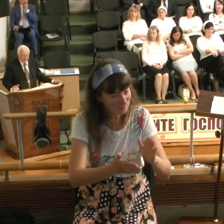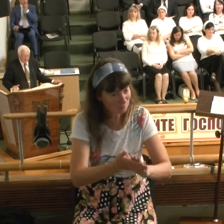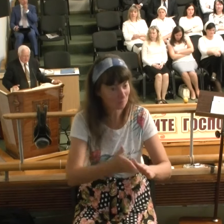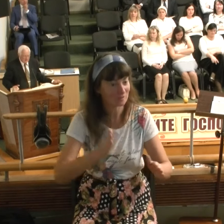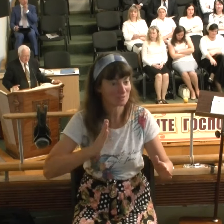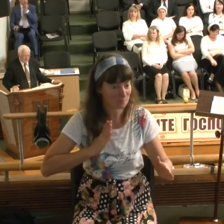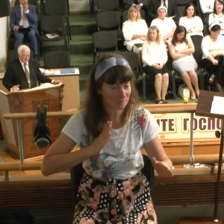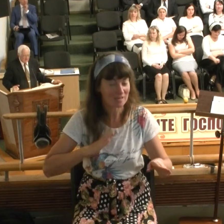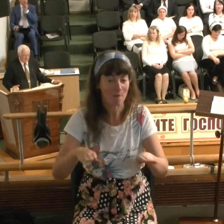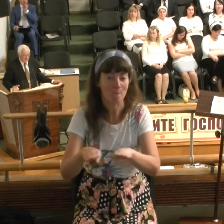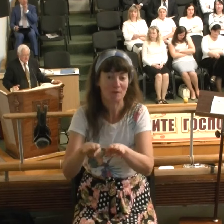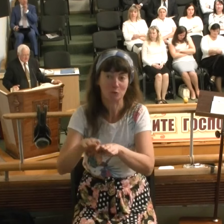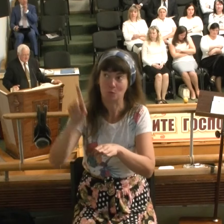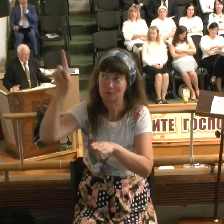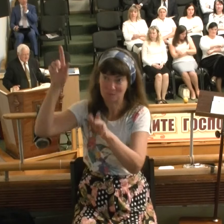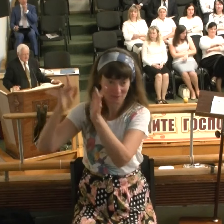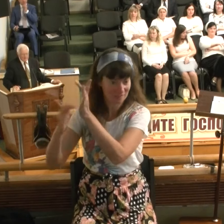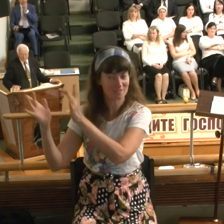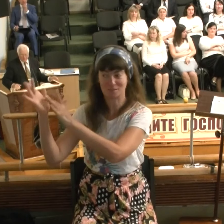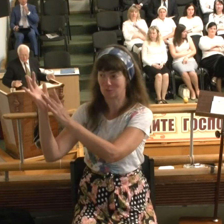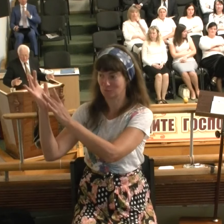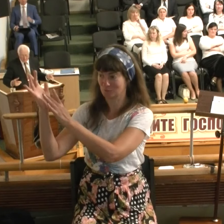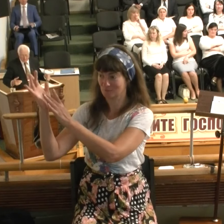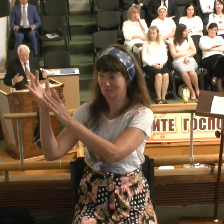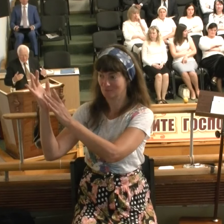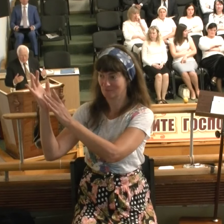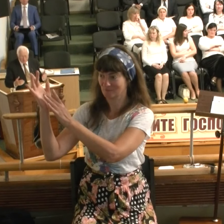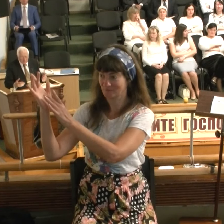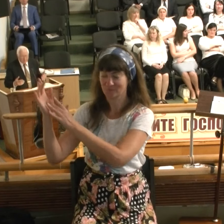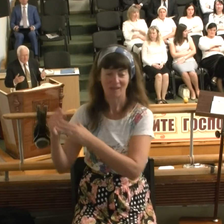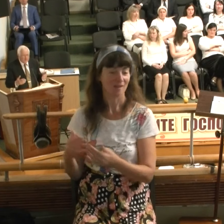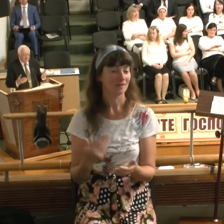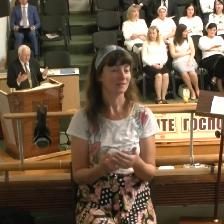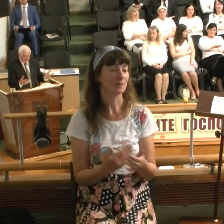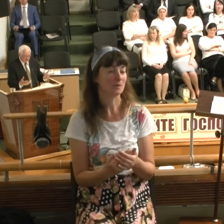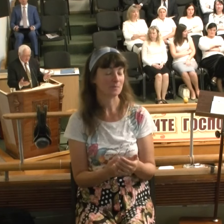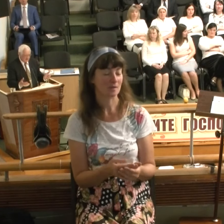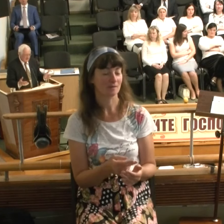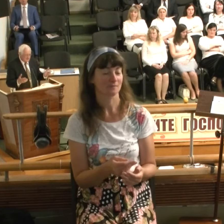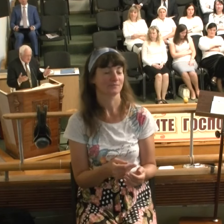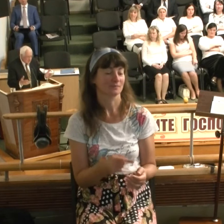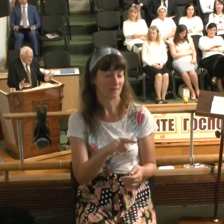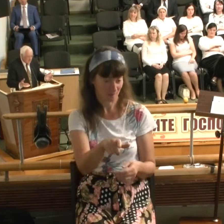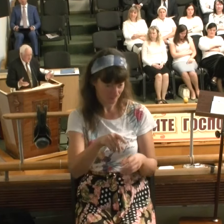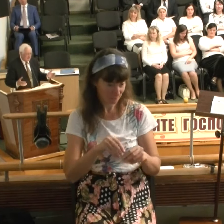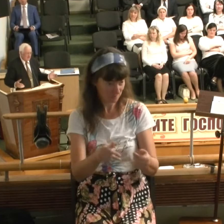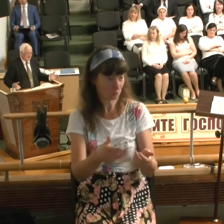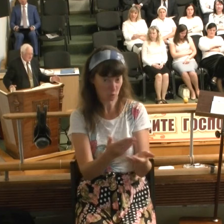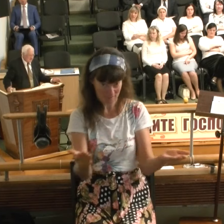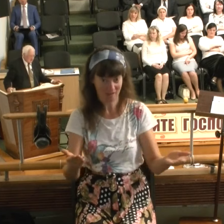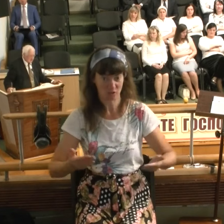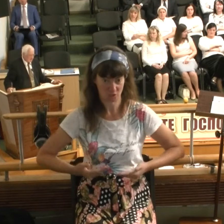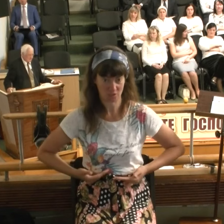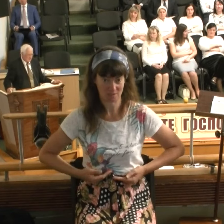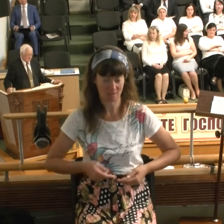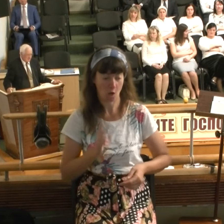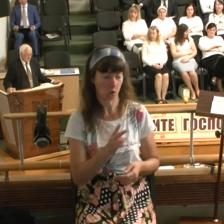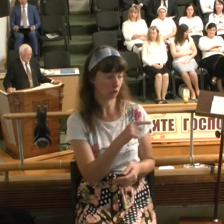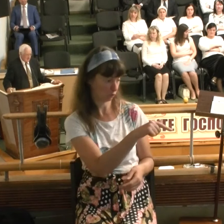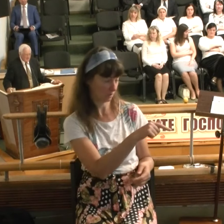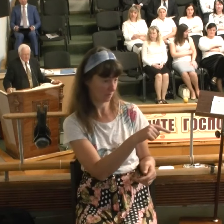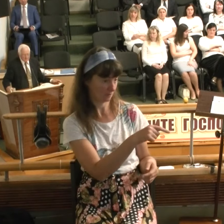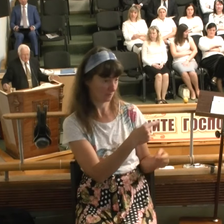на Христа. Вам приходится, когда кто-то против вас что-то